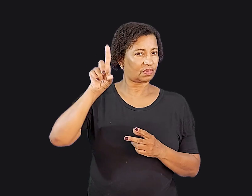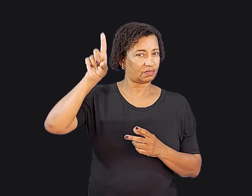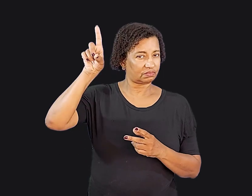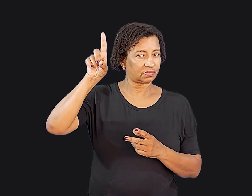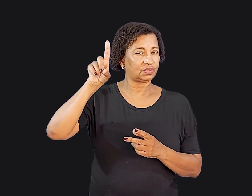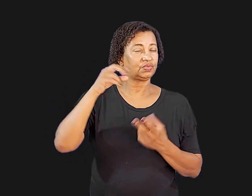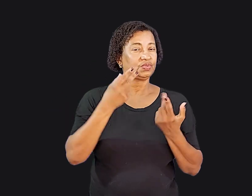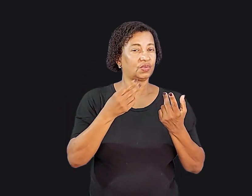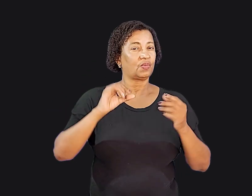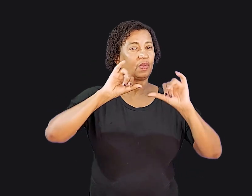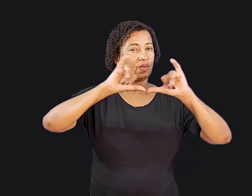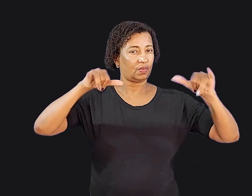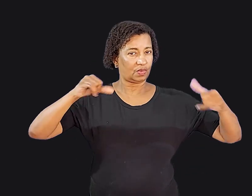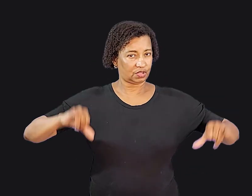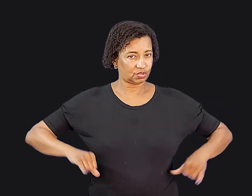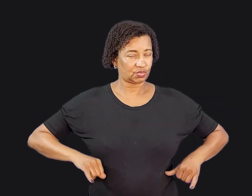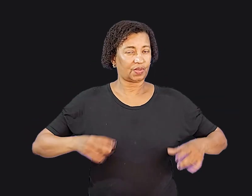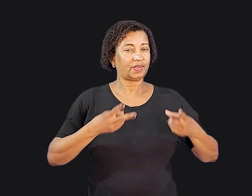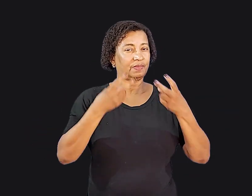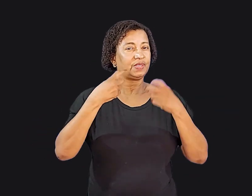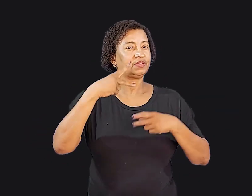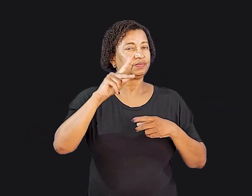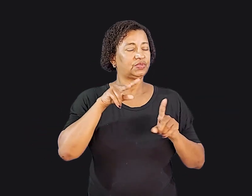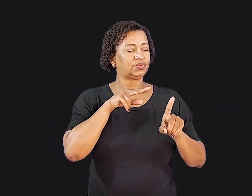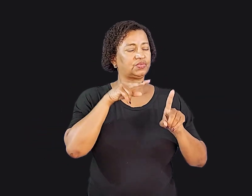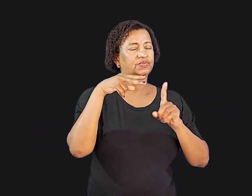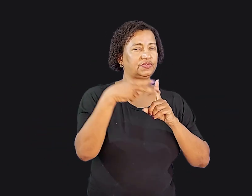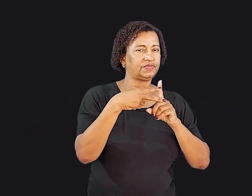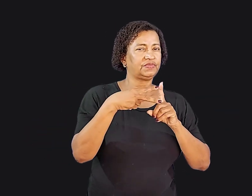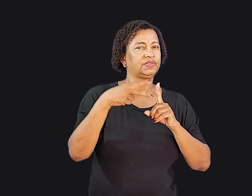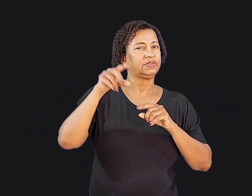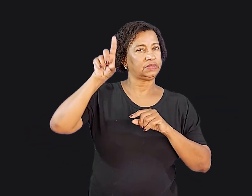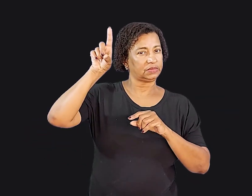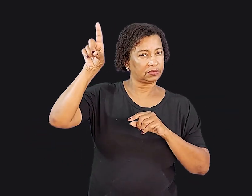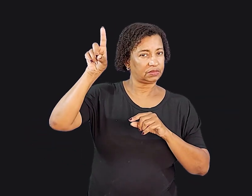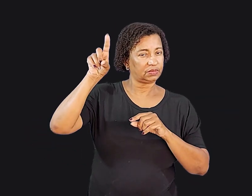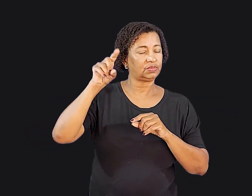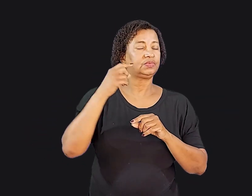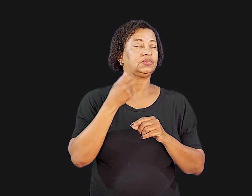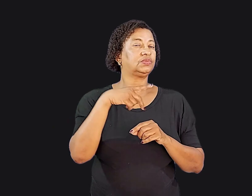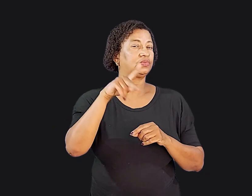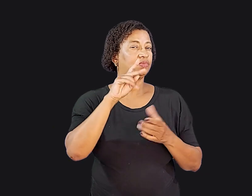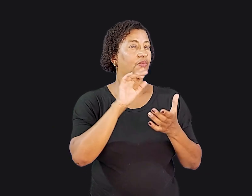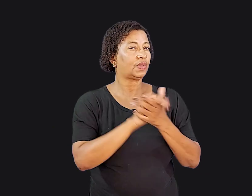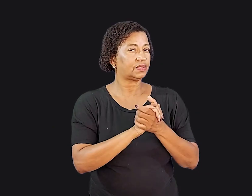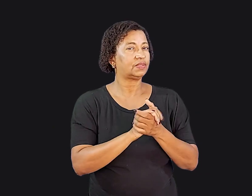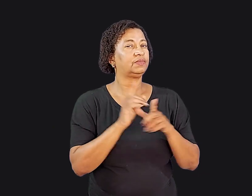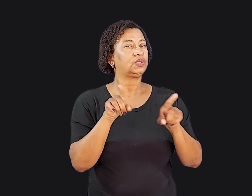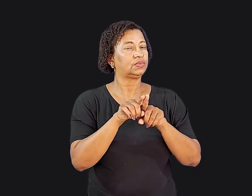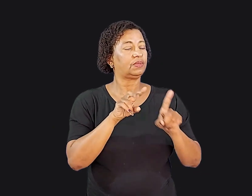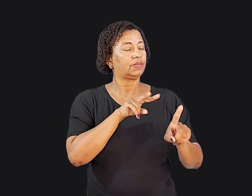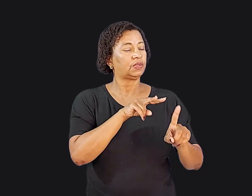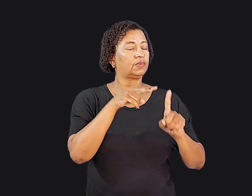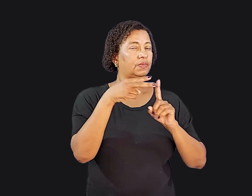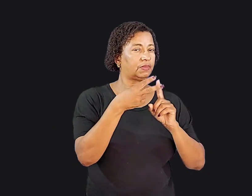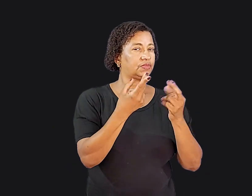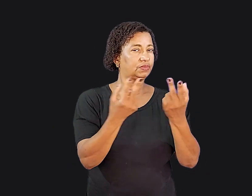Jó fez, e enxergar sua vida sob a perspectiva de Deus, e considerar o seu casamento sob essa perspectiva, você vai